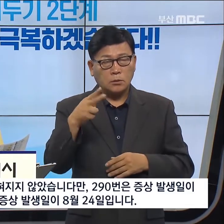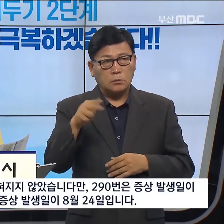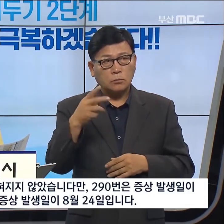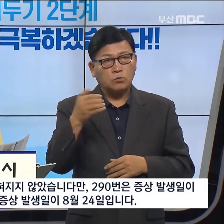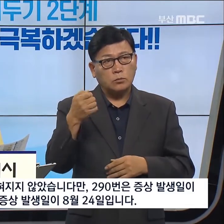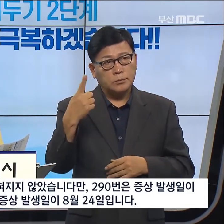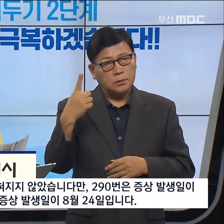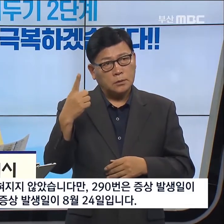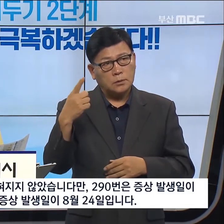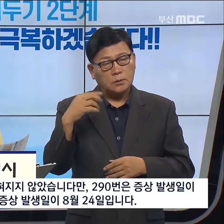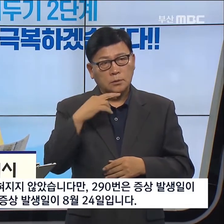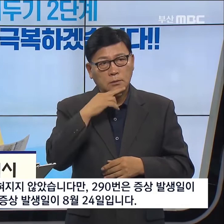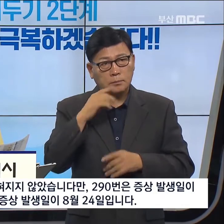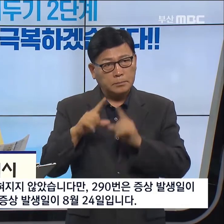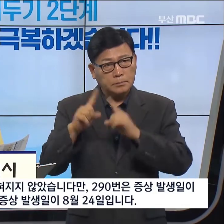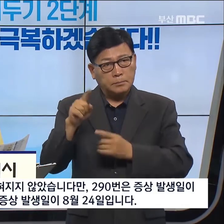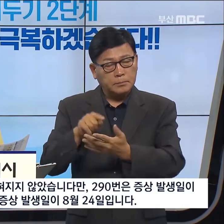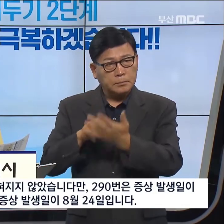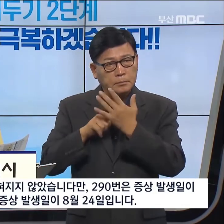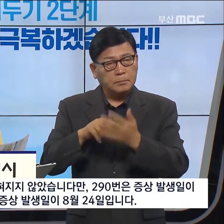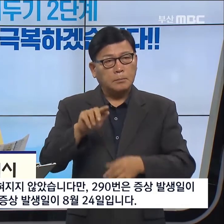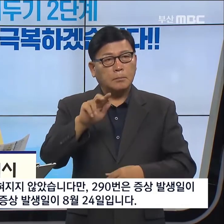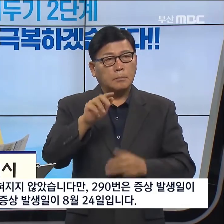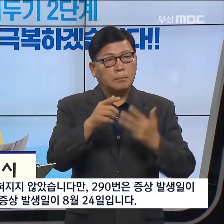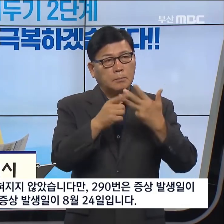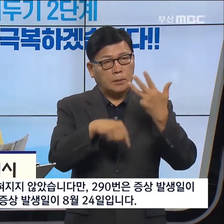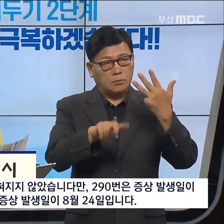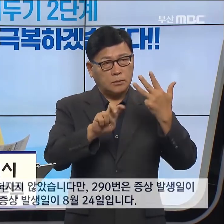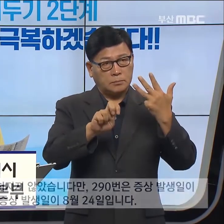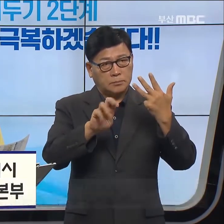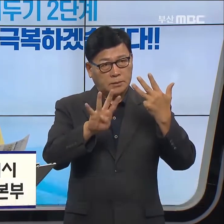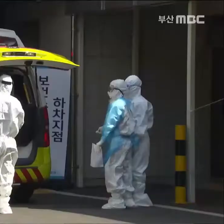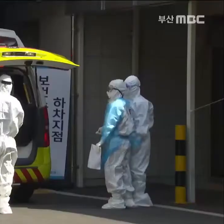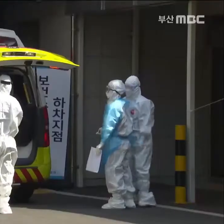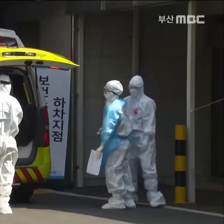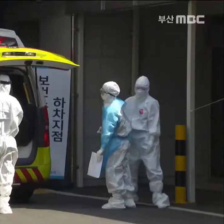291번은 증상 발생일이 8월 24일입니다.